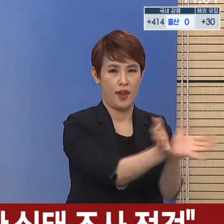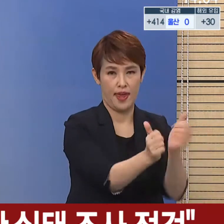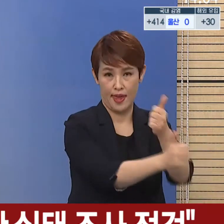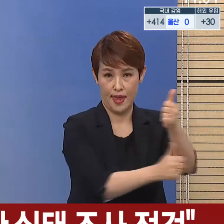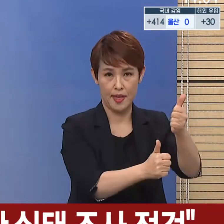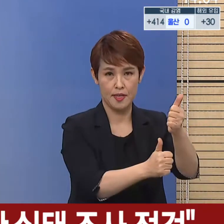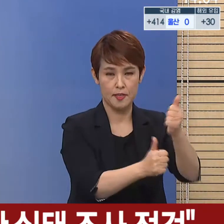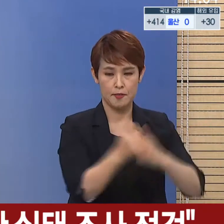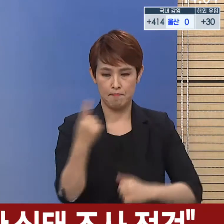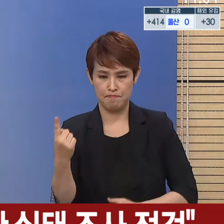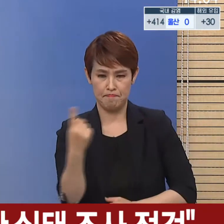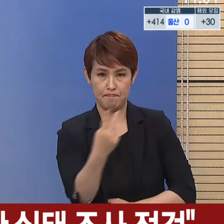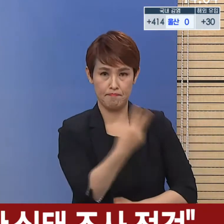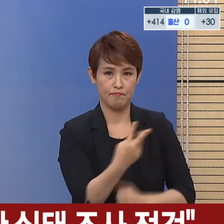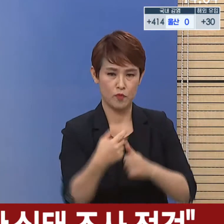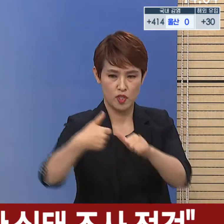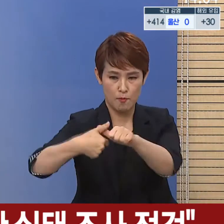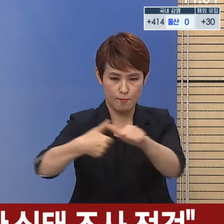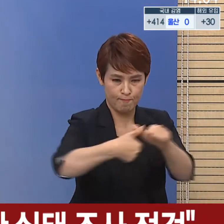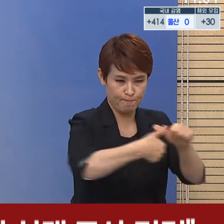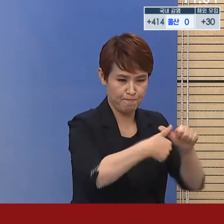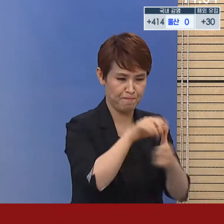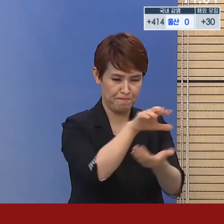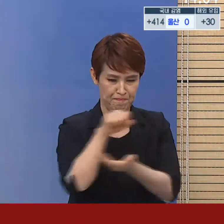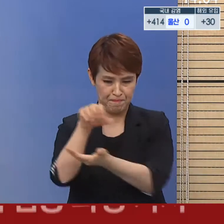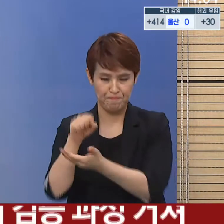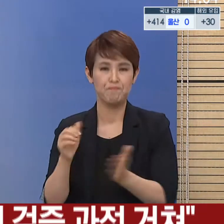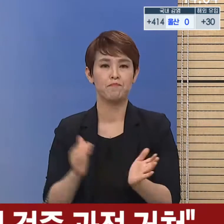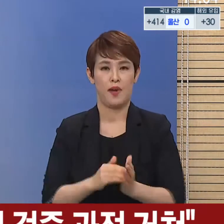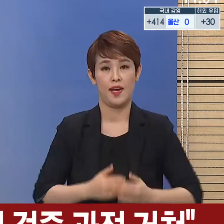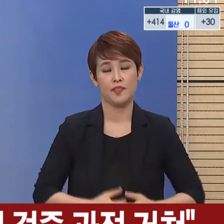최종점검위원회의 3중 자문 절차를 거쳤습니다.